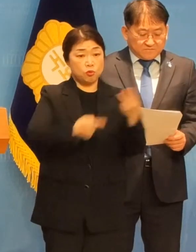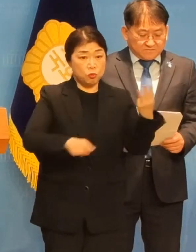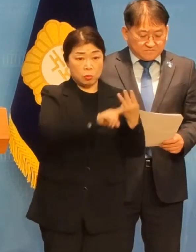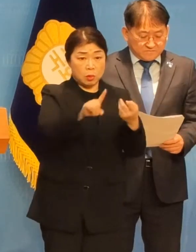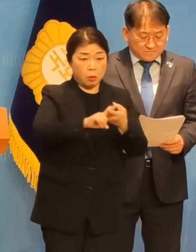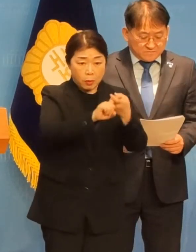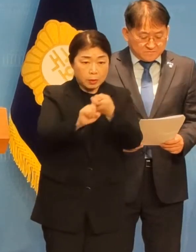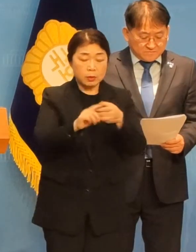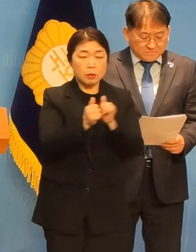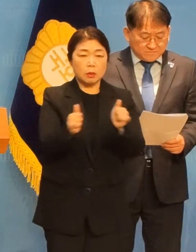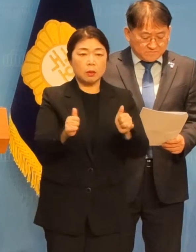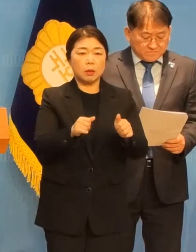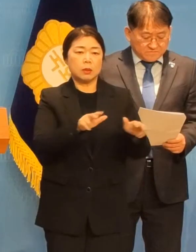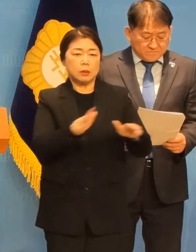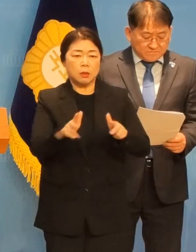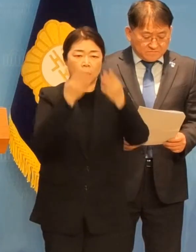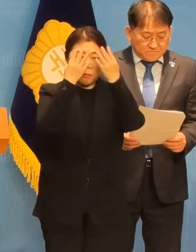것입니다.